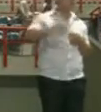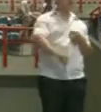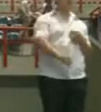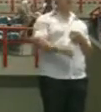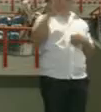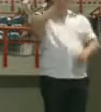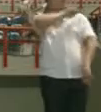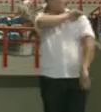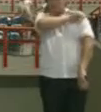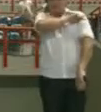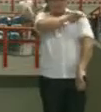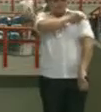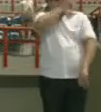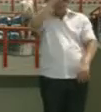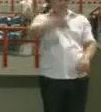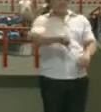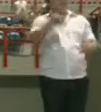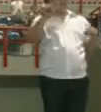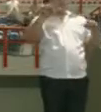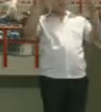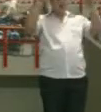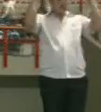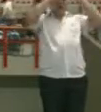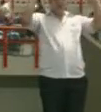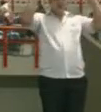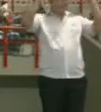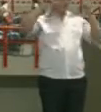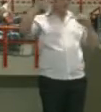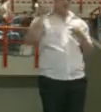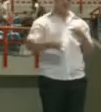No Piauí era terrível. No Acre, eu não quero nem falar.